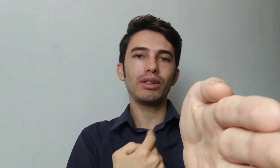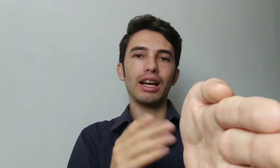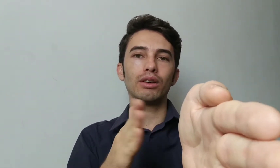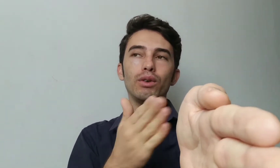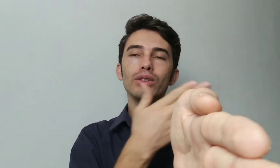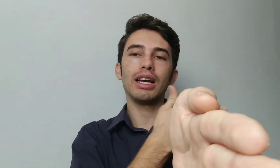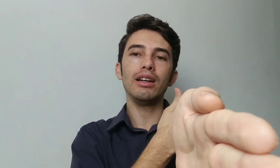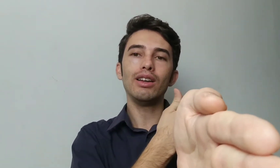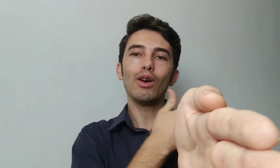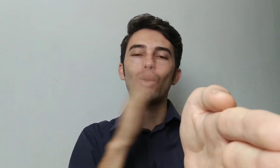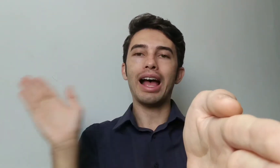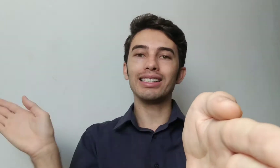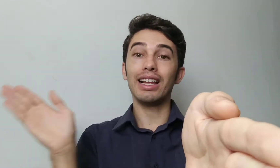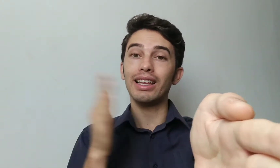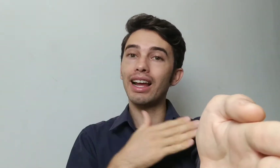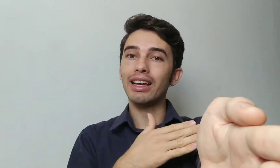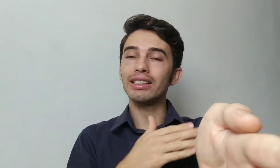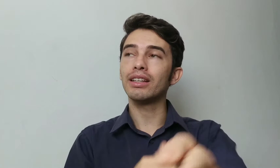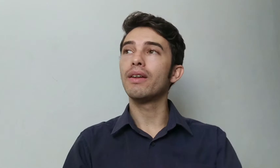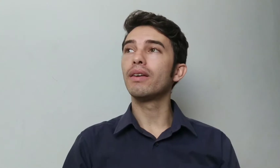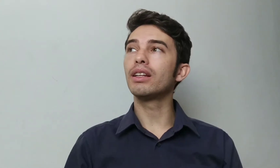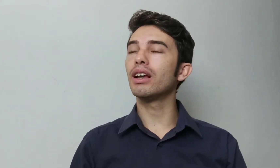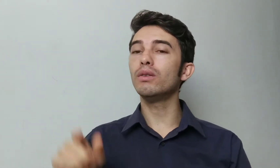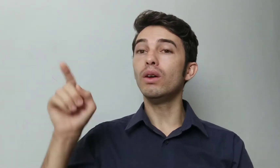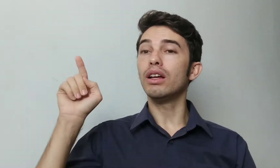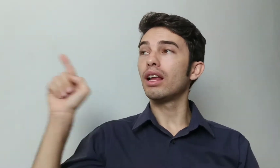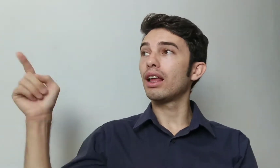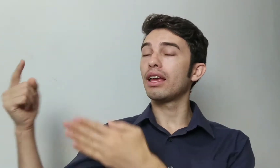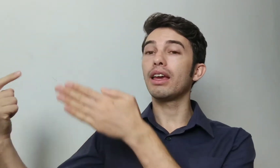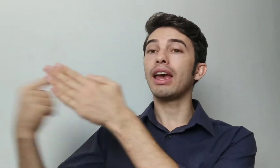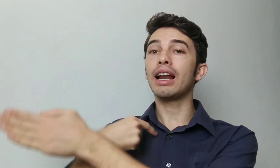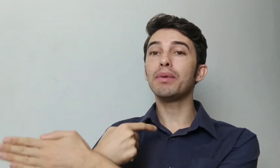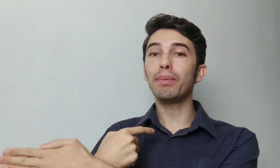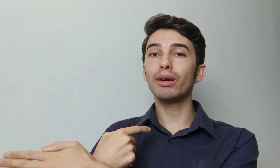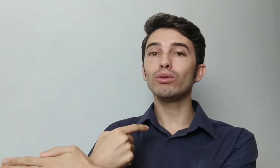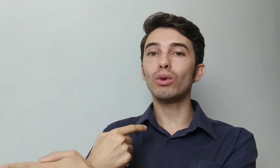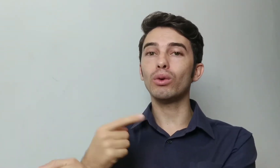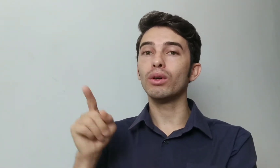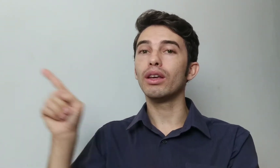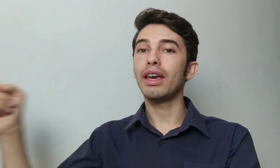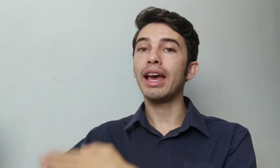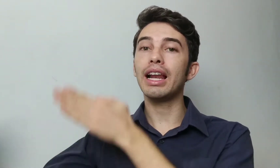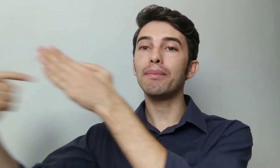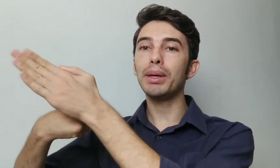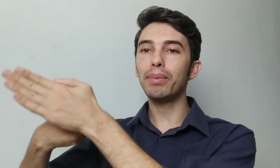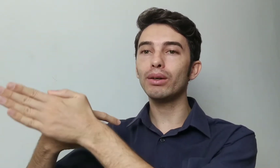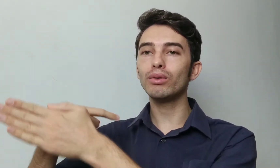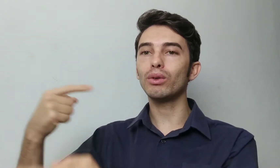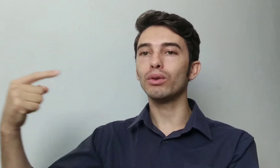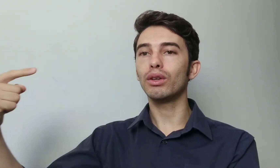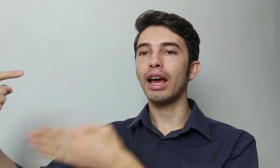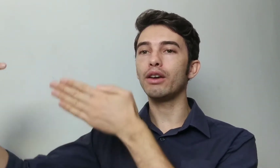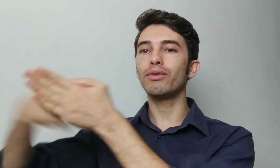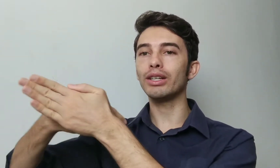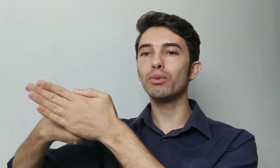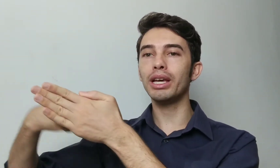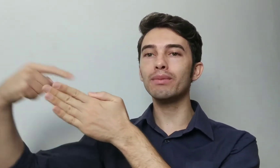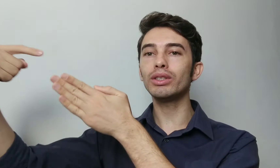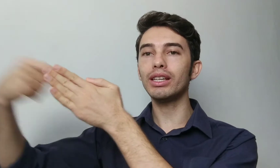perguntado. Eu vou usar as laterais. Então, ela me perguntou. Ela me perguntou. Aí eu faço o mesmo